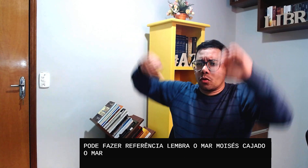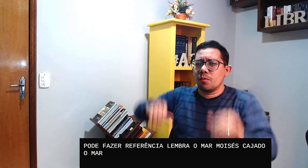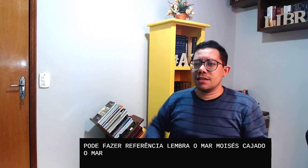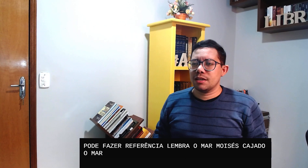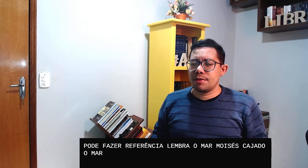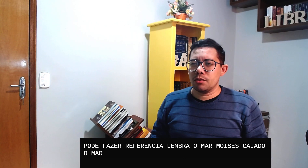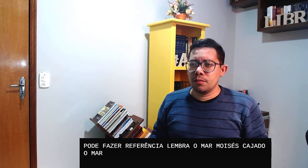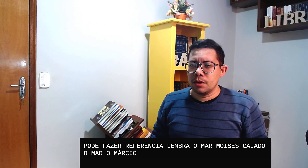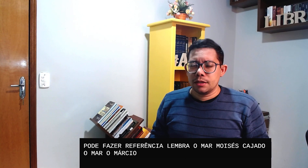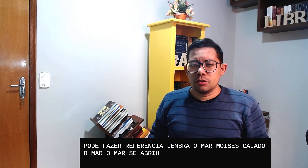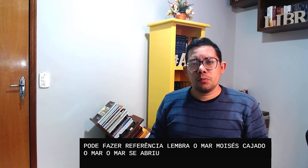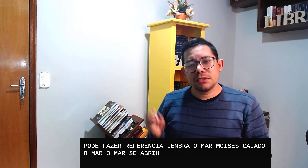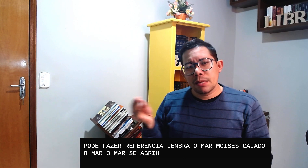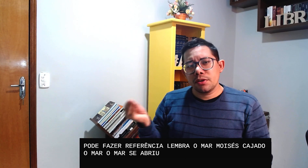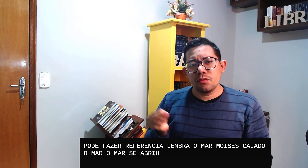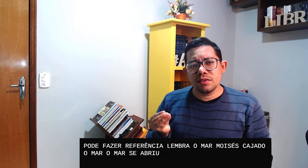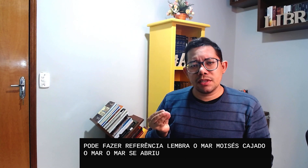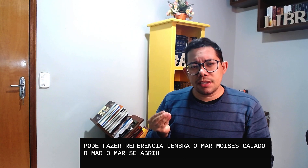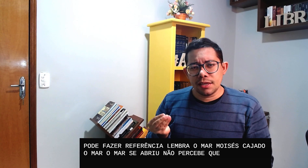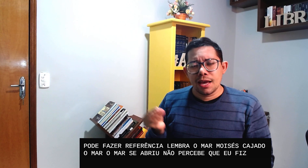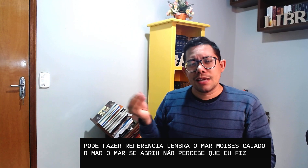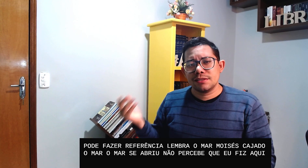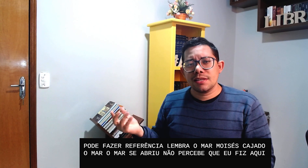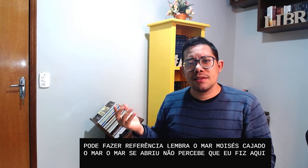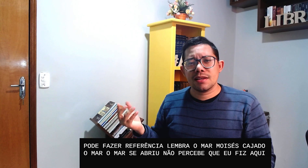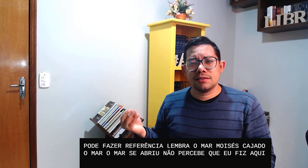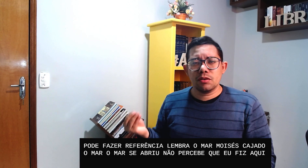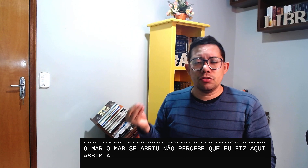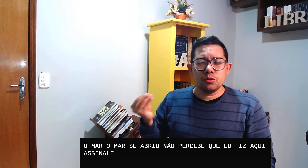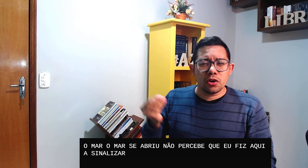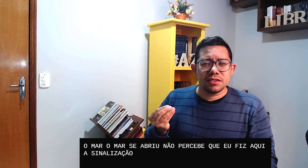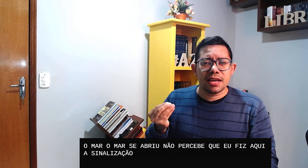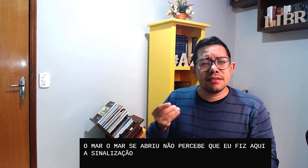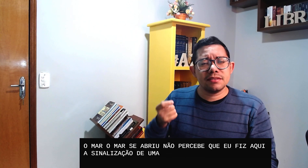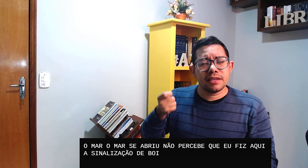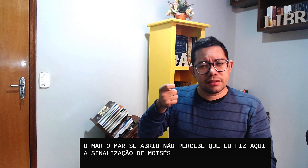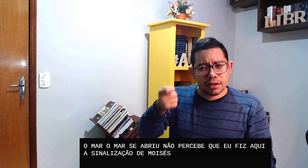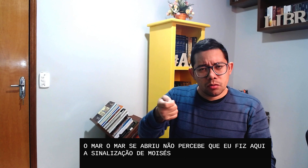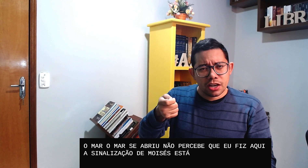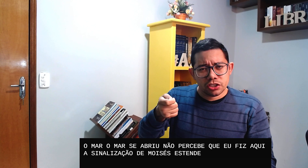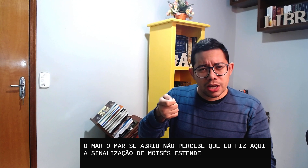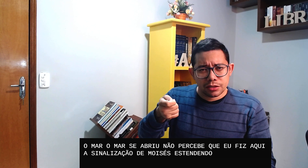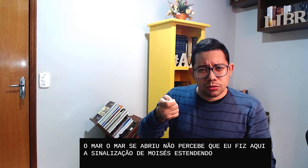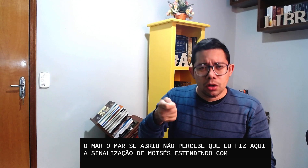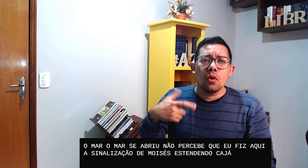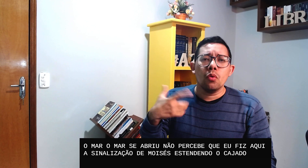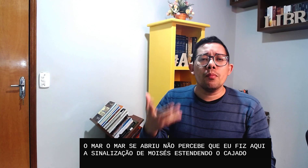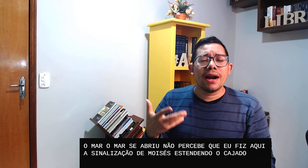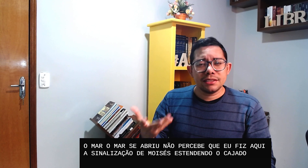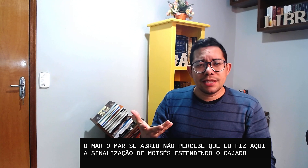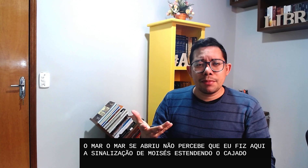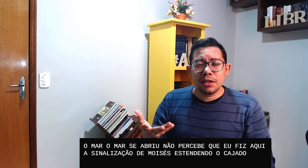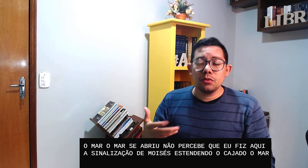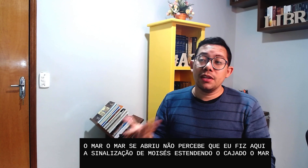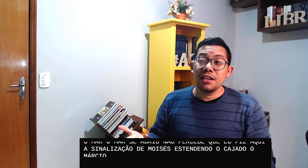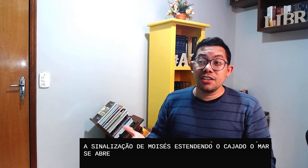o mar se abriu. Então você percebe que eu fiz aqui a sinalização de Moisés estendendo o cajado, o mar se abrindo. E a gente